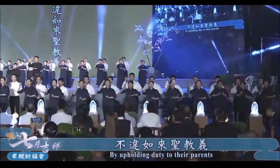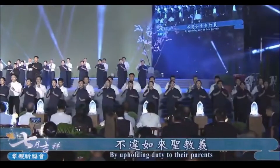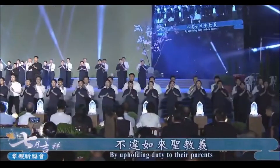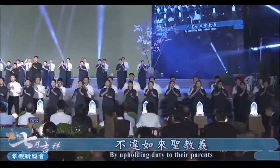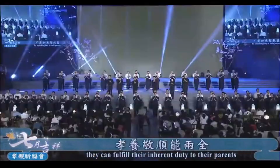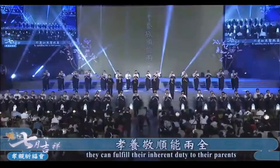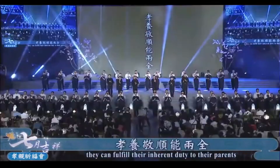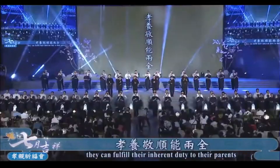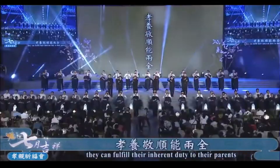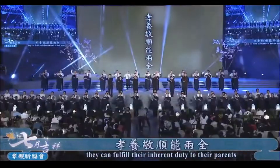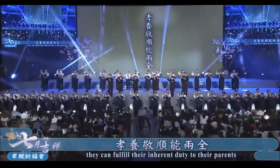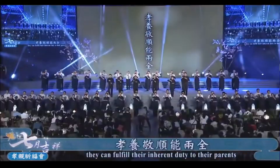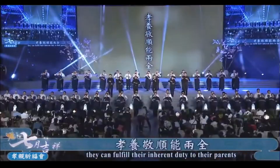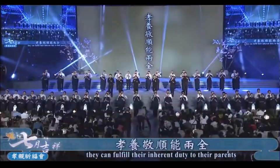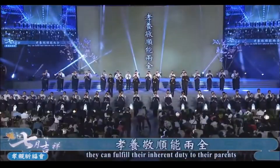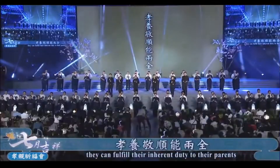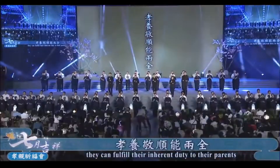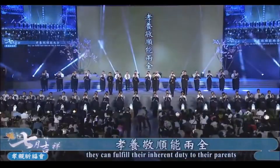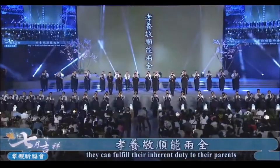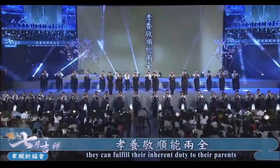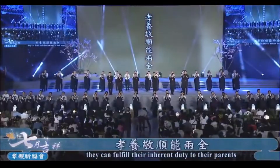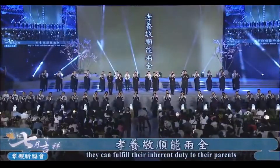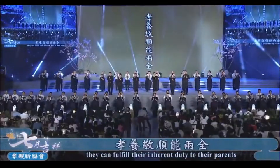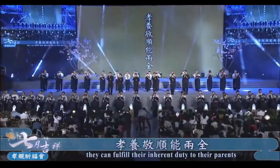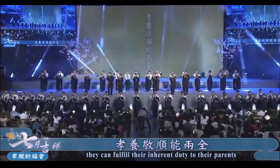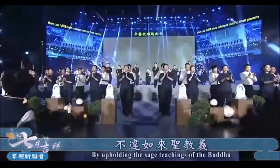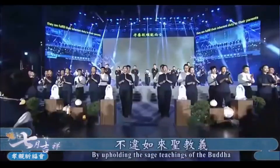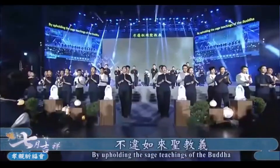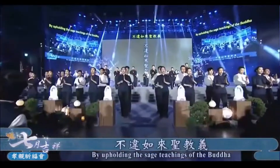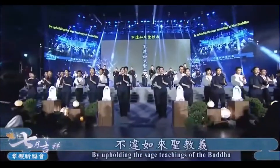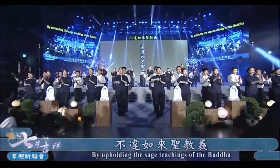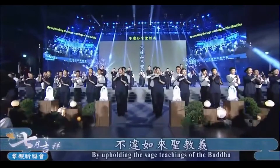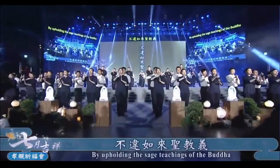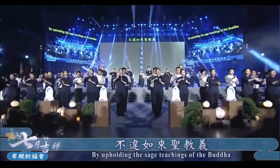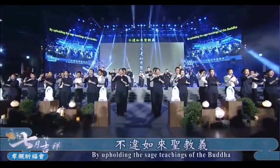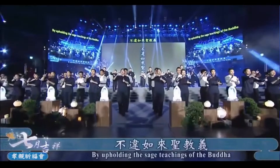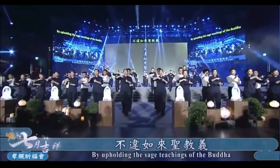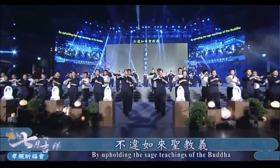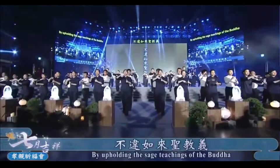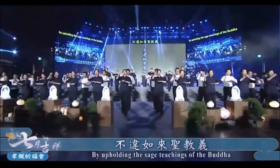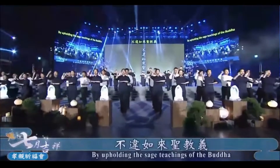孝养心生能量泉，不为如来生教义。